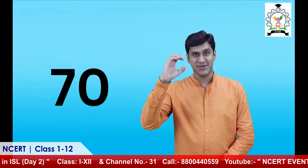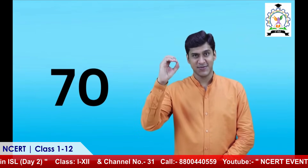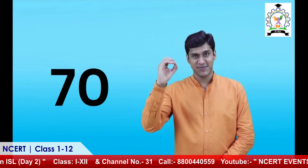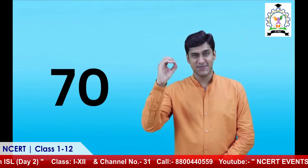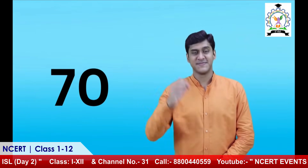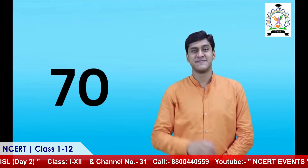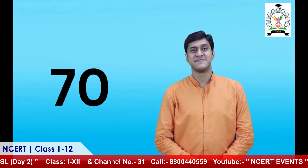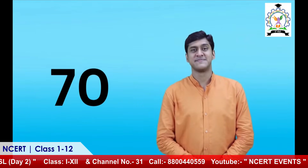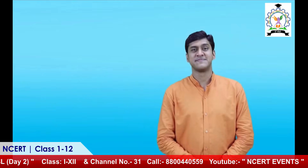70